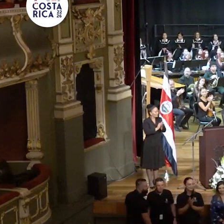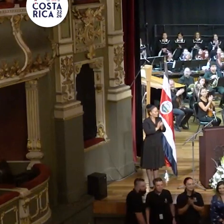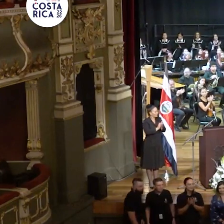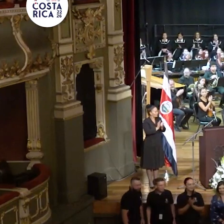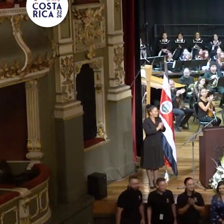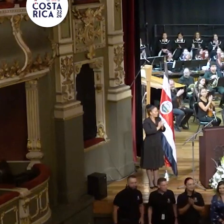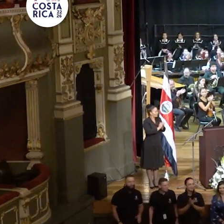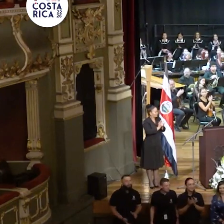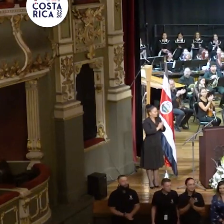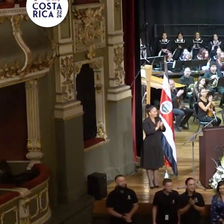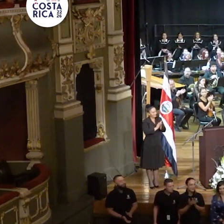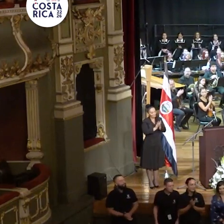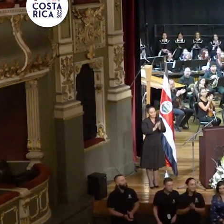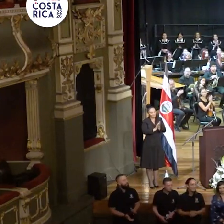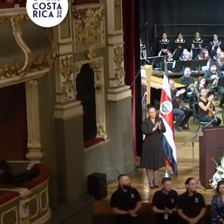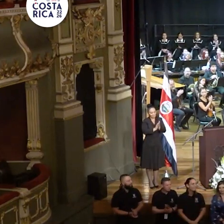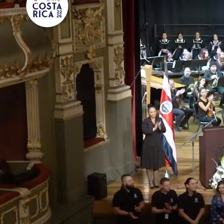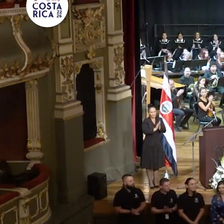Gracias.